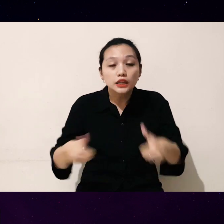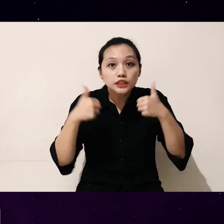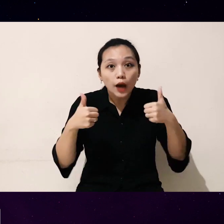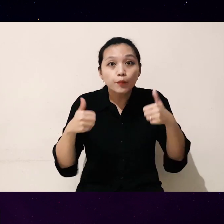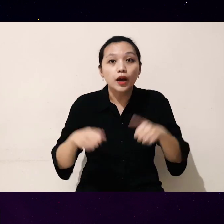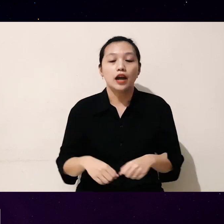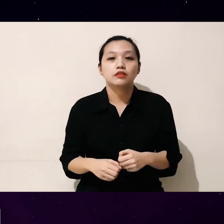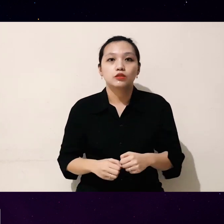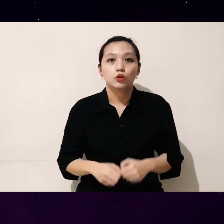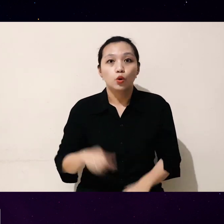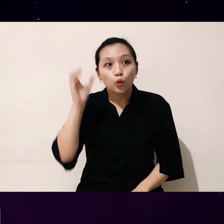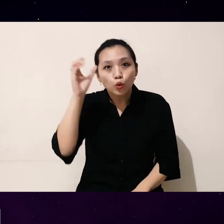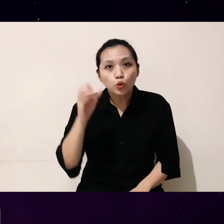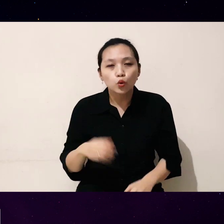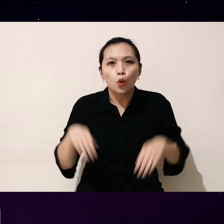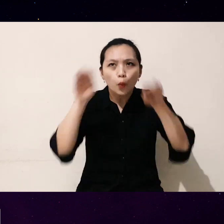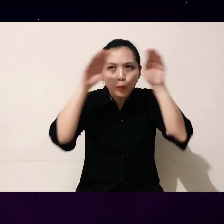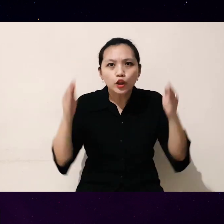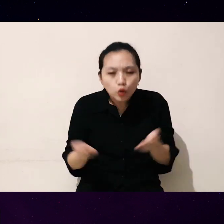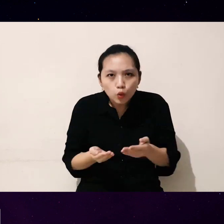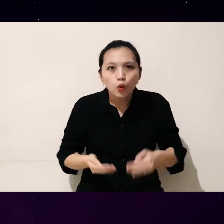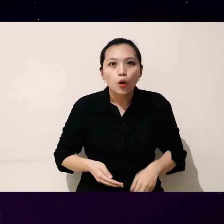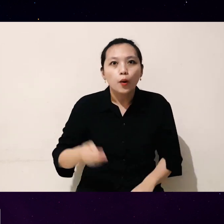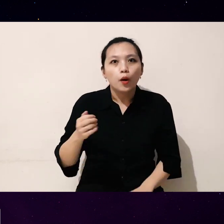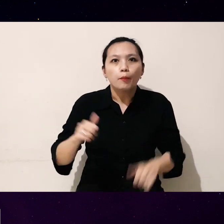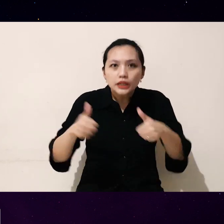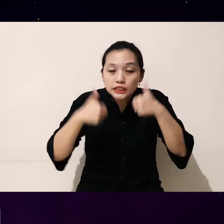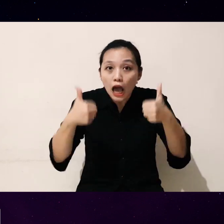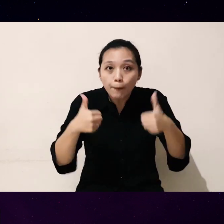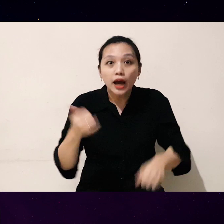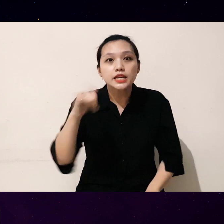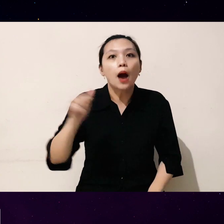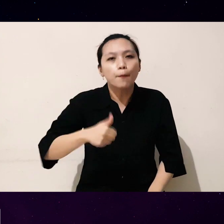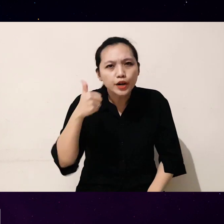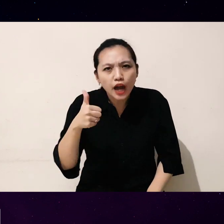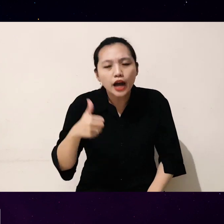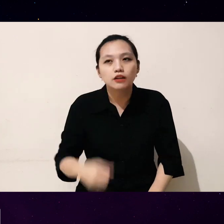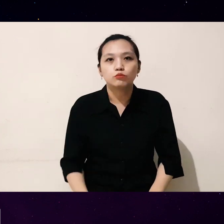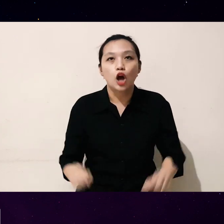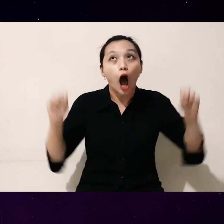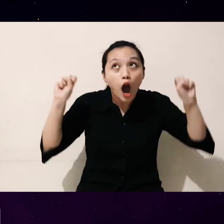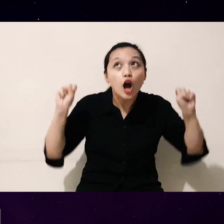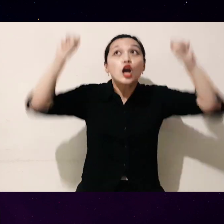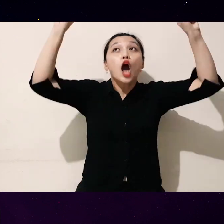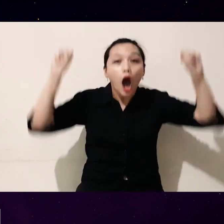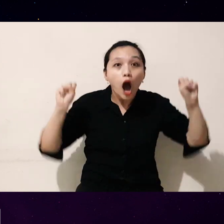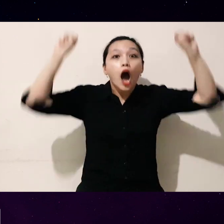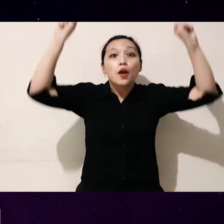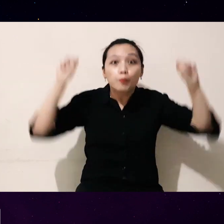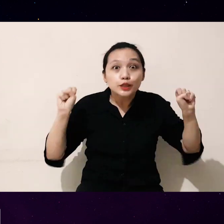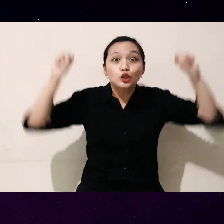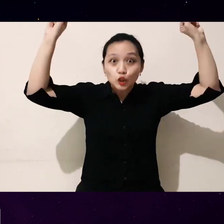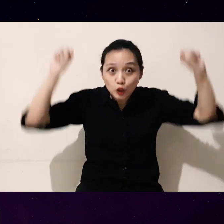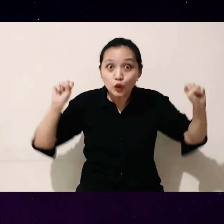besi akan ambil postur squat, untuk dapat mengangkat barbel yang seberat-beratnya. Bahkan Amy